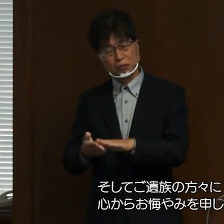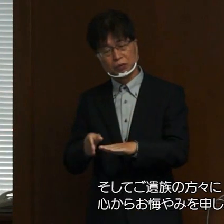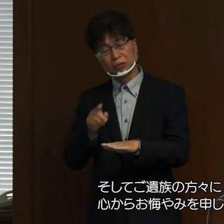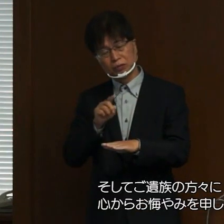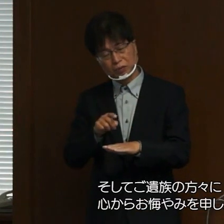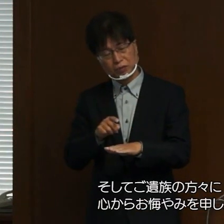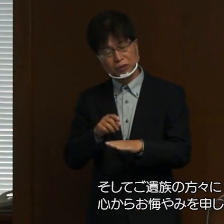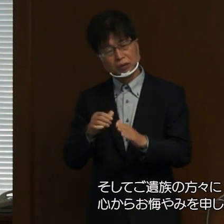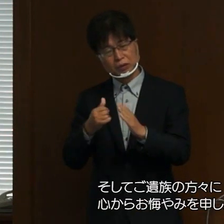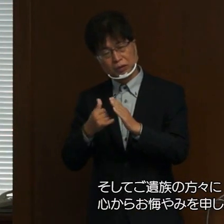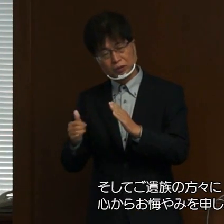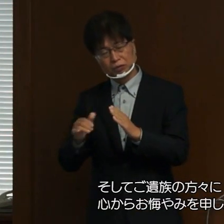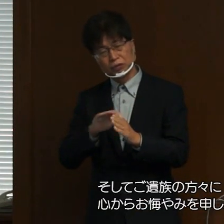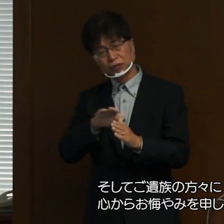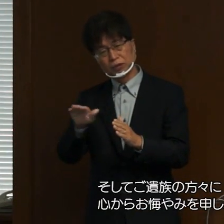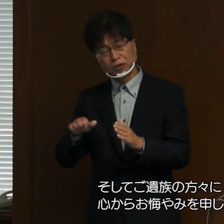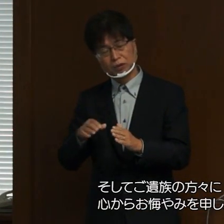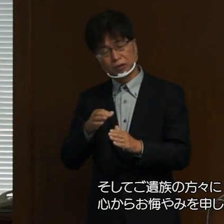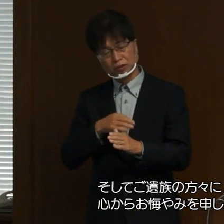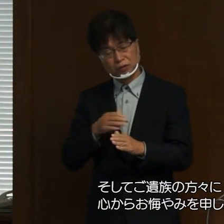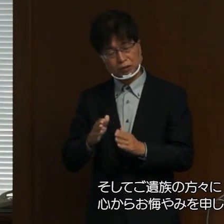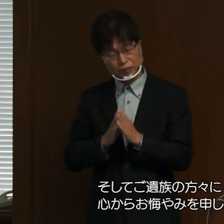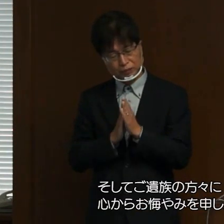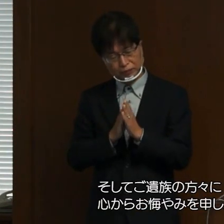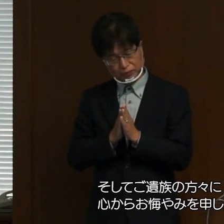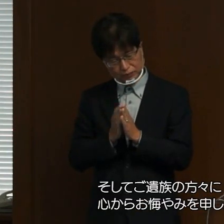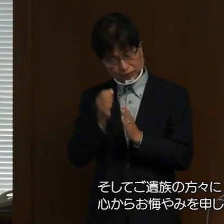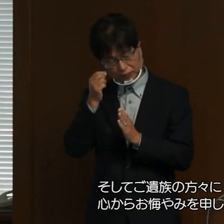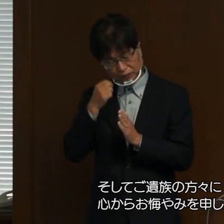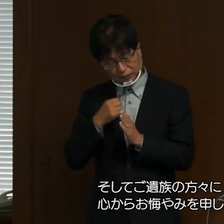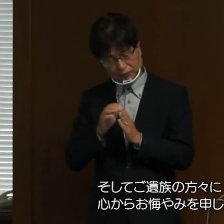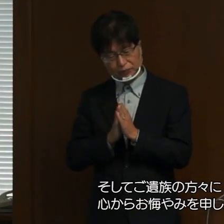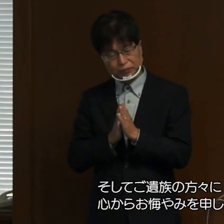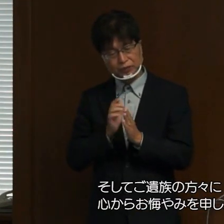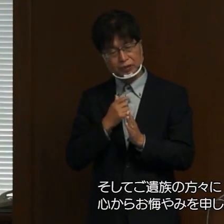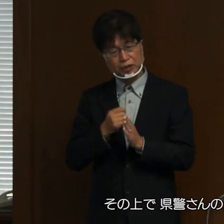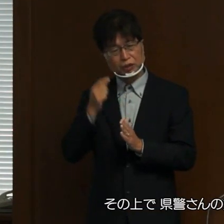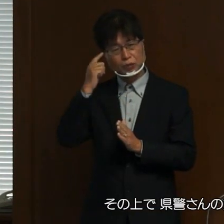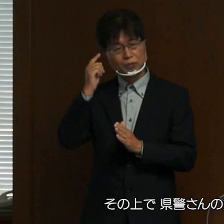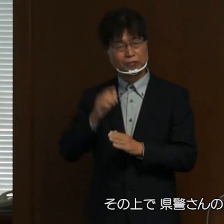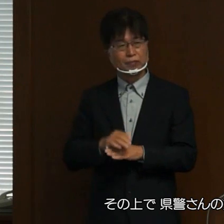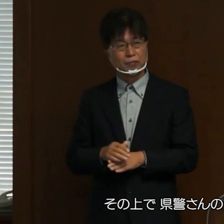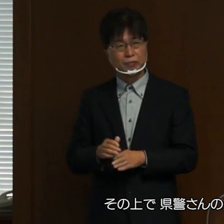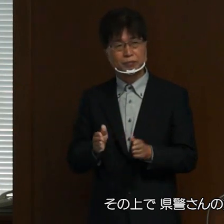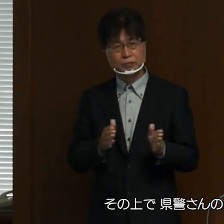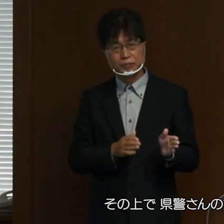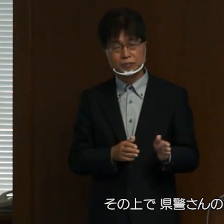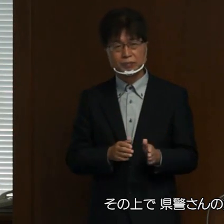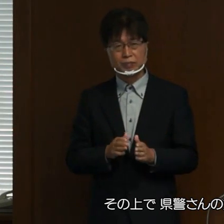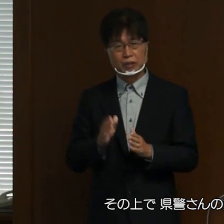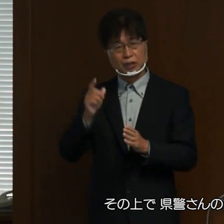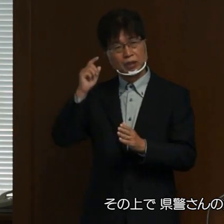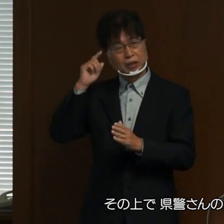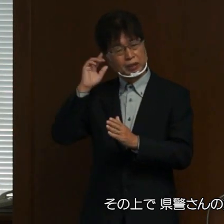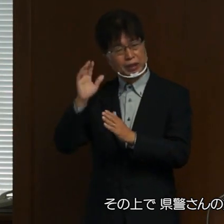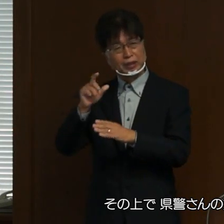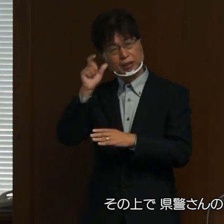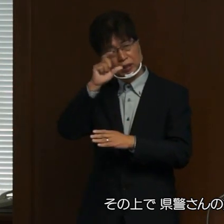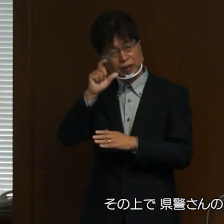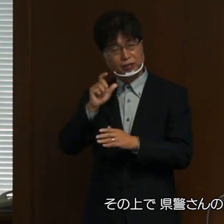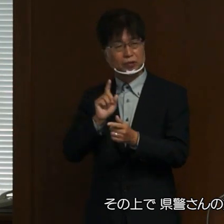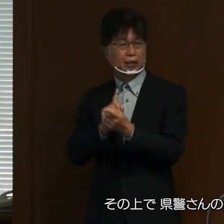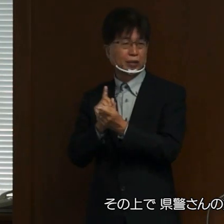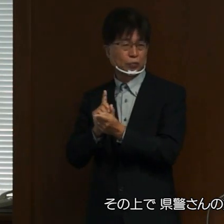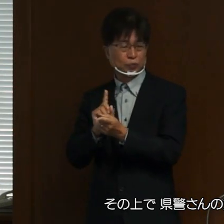と、そしてご遺族の方々に心からお悔やみを申し上げたいと思います。その上で、県警さんの対応についてです